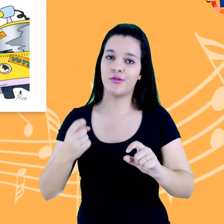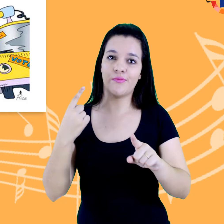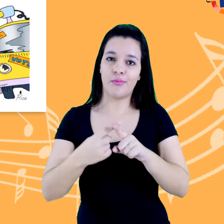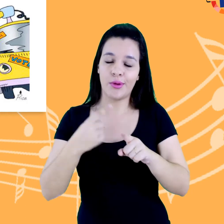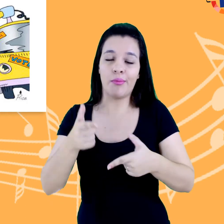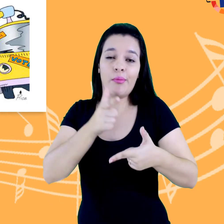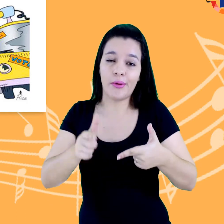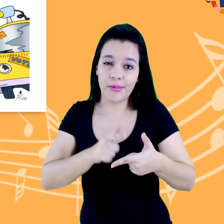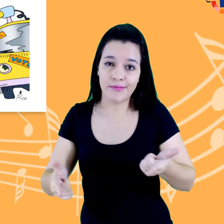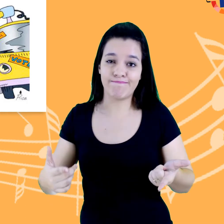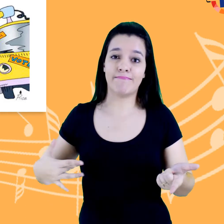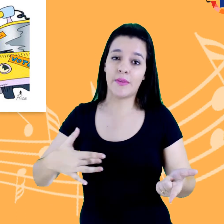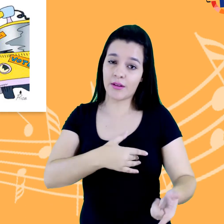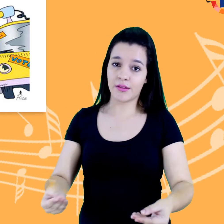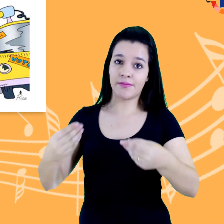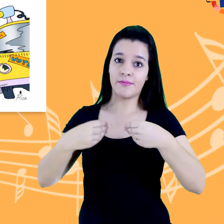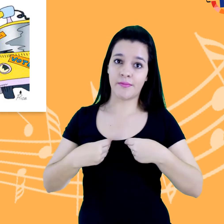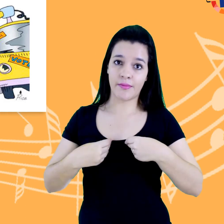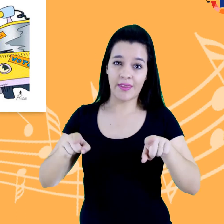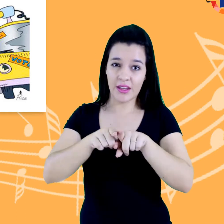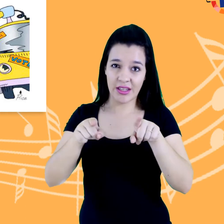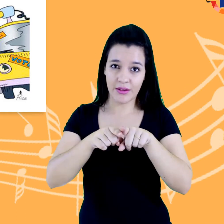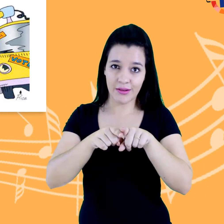Afeta ainda a capacidade de concentração,